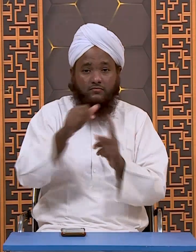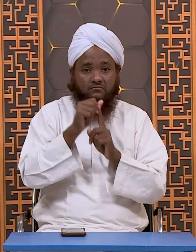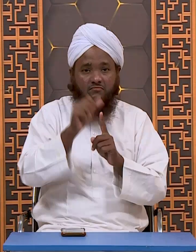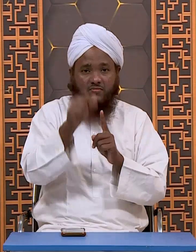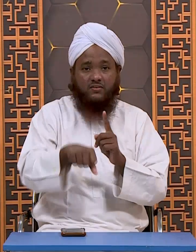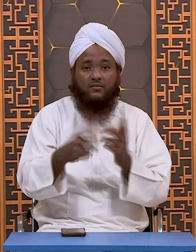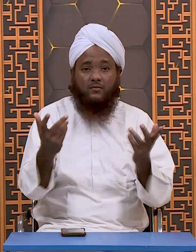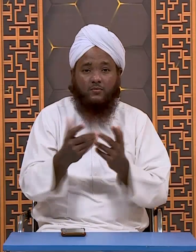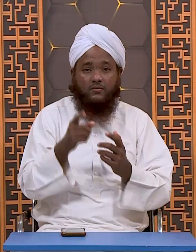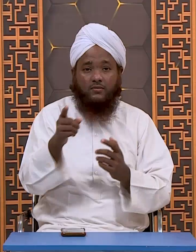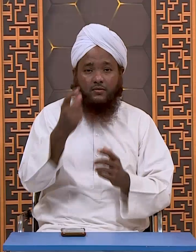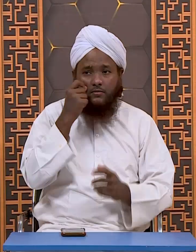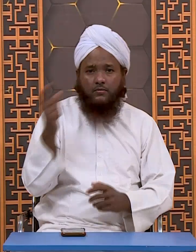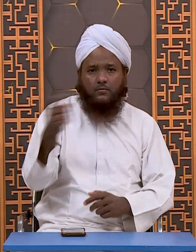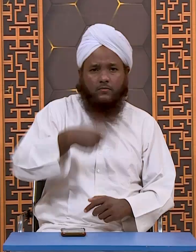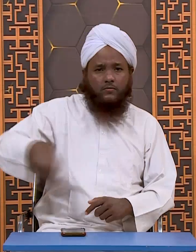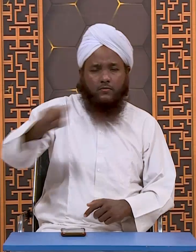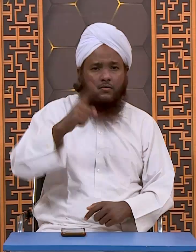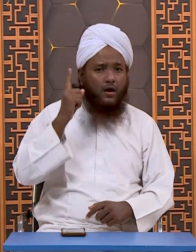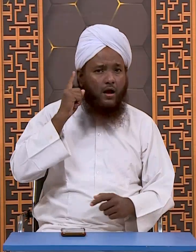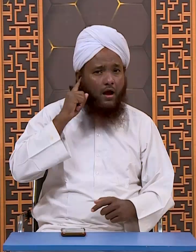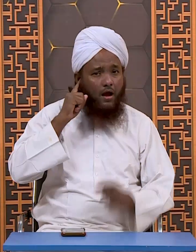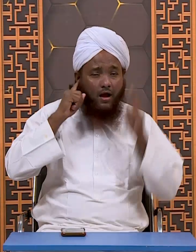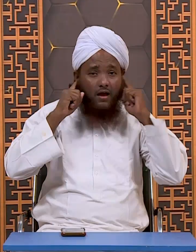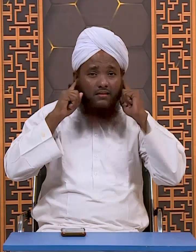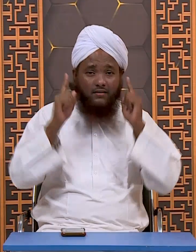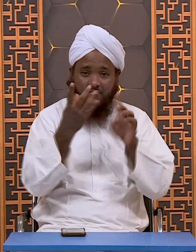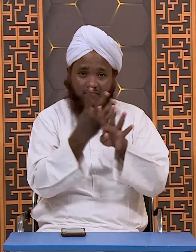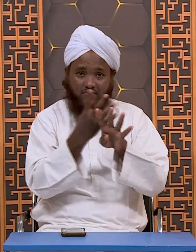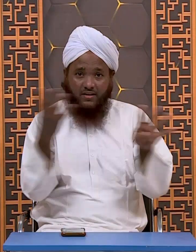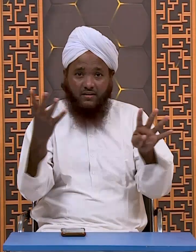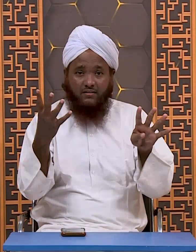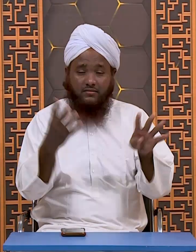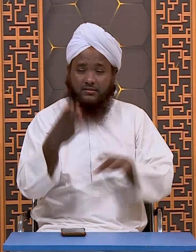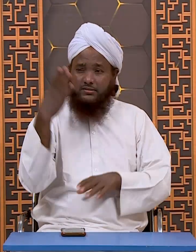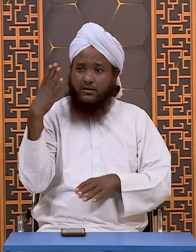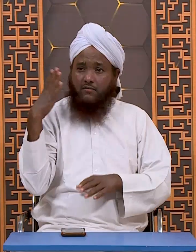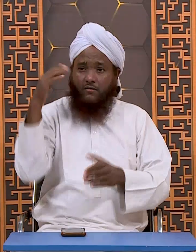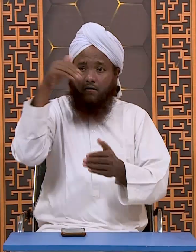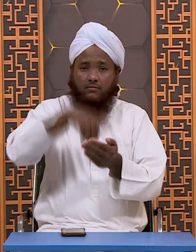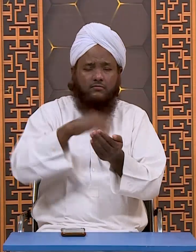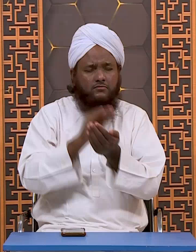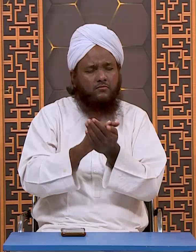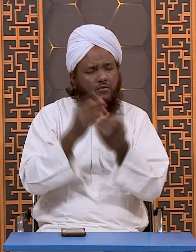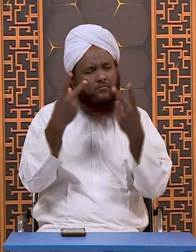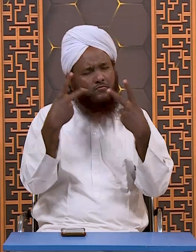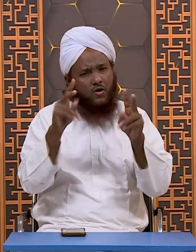گزریں۔ یعنی لوگ جب اذان اور صف اول، پہلی صف کے ثواب کو جان لیں گے تو ہر ایک یہی چاہے گا